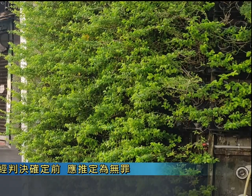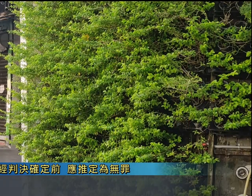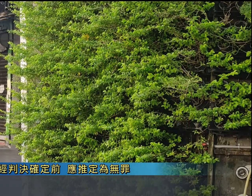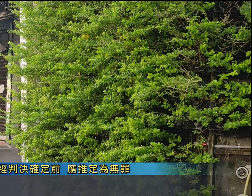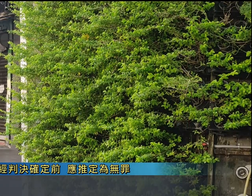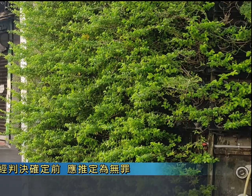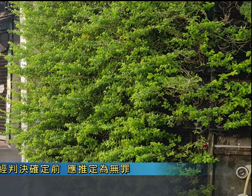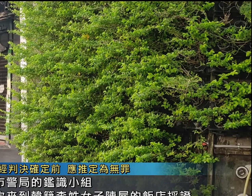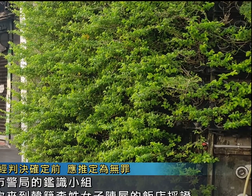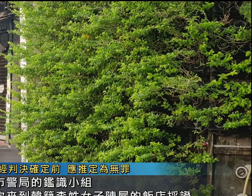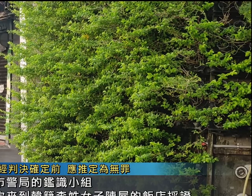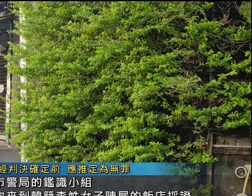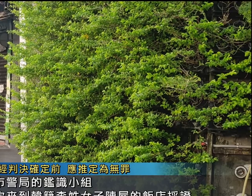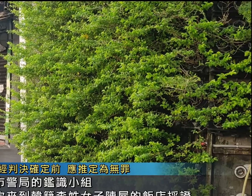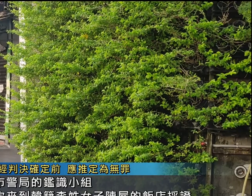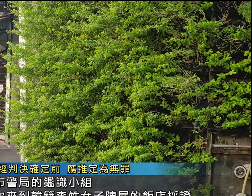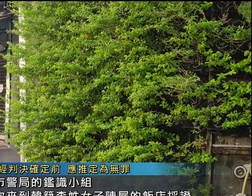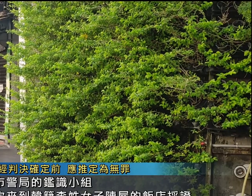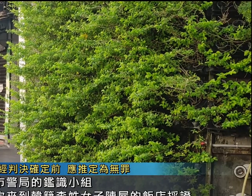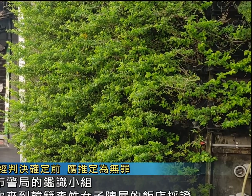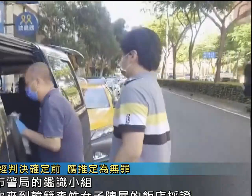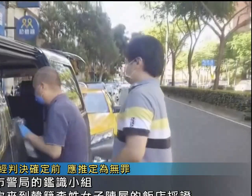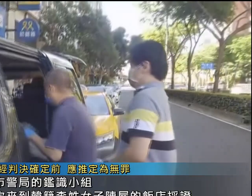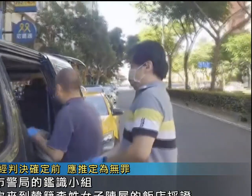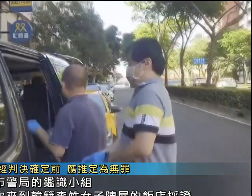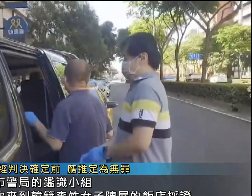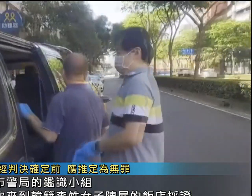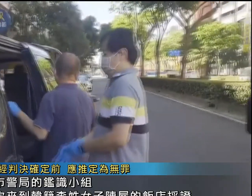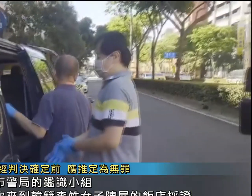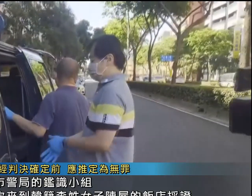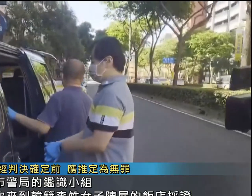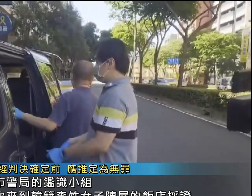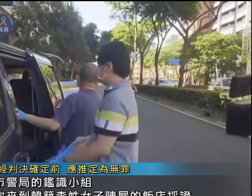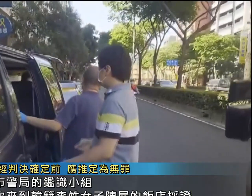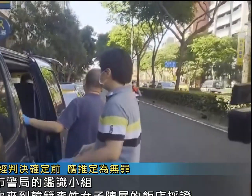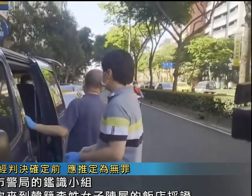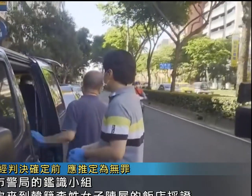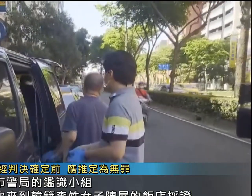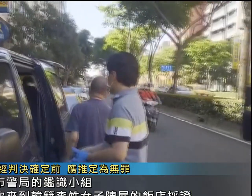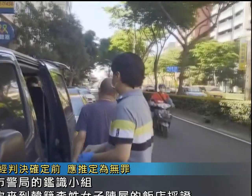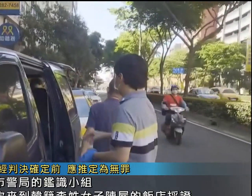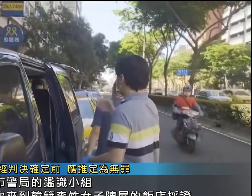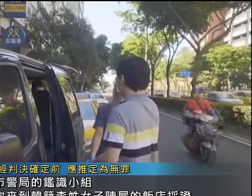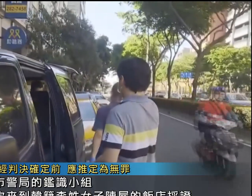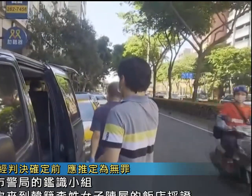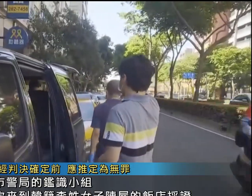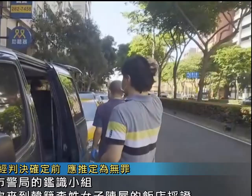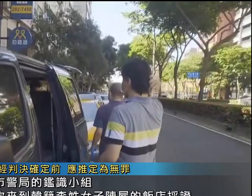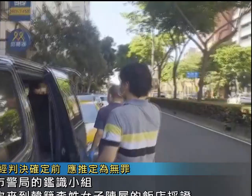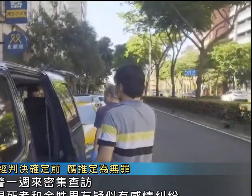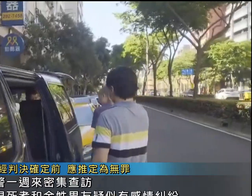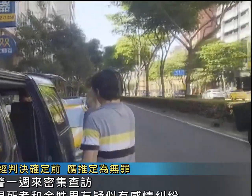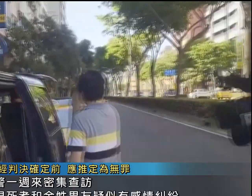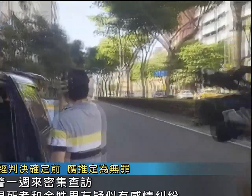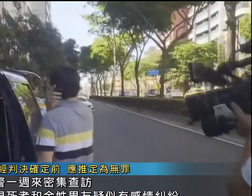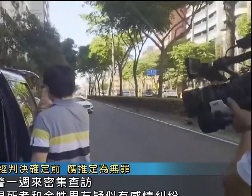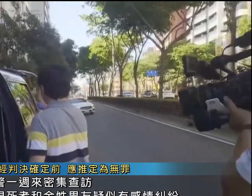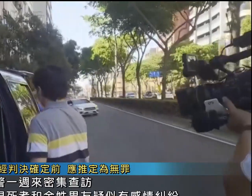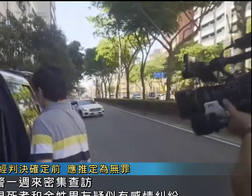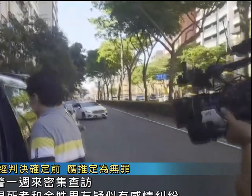高雄市警局的监视小组再次来到韩籍李姓女子沉尸的饭店采证，检警一周来密集查